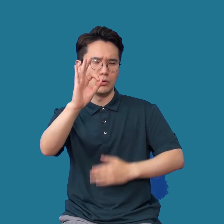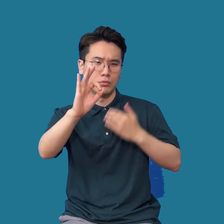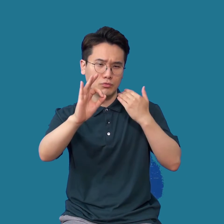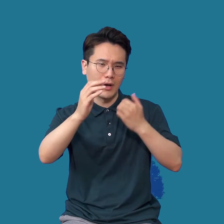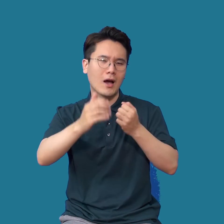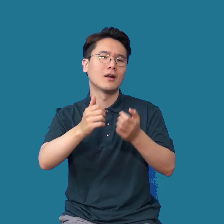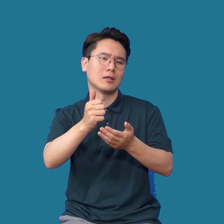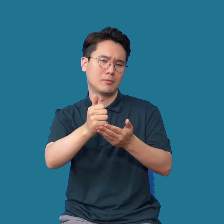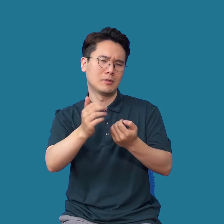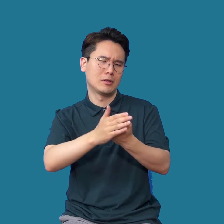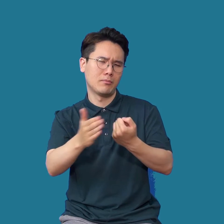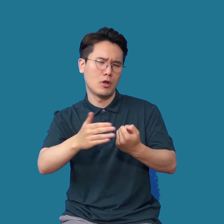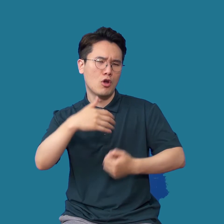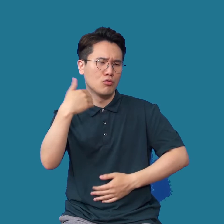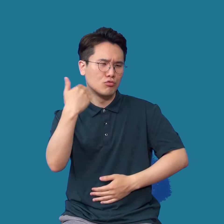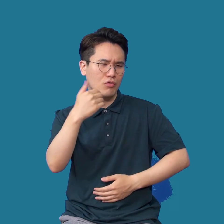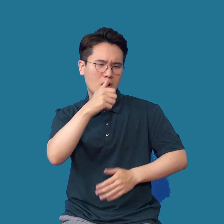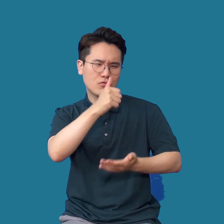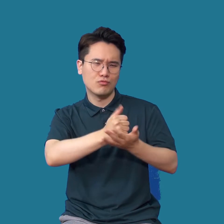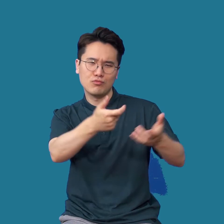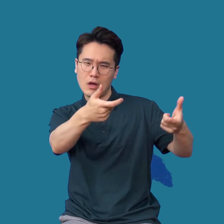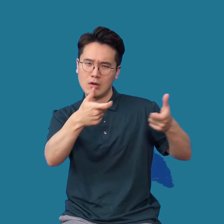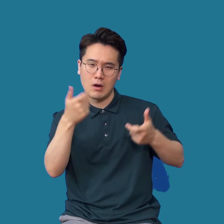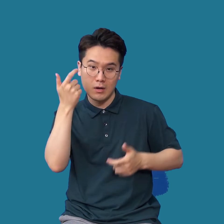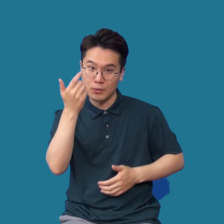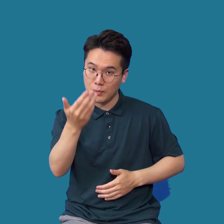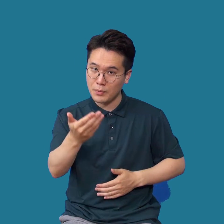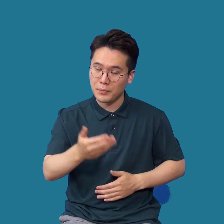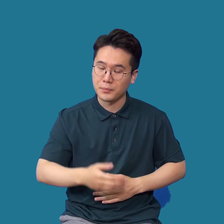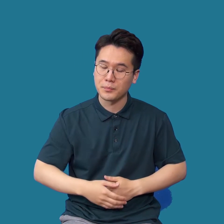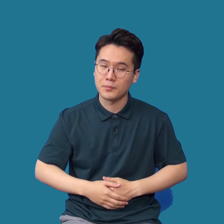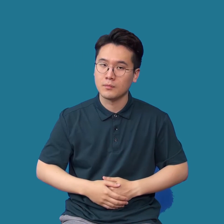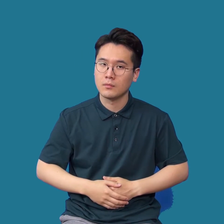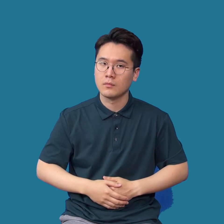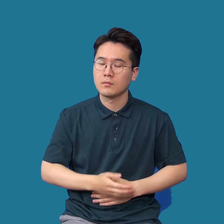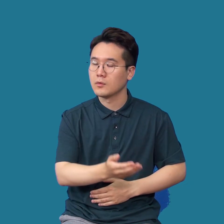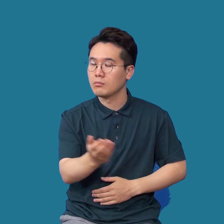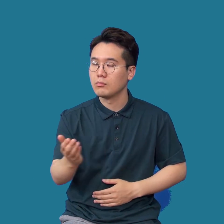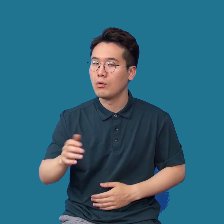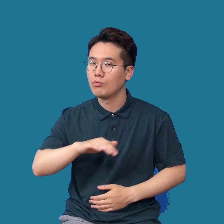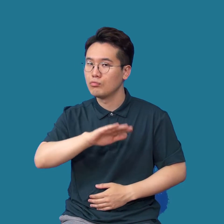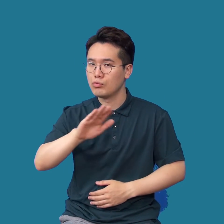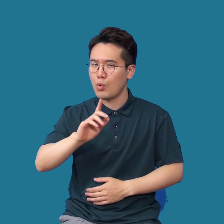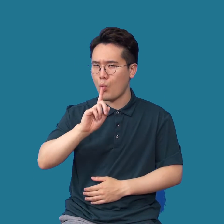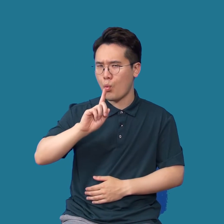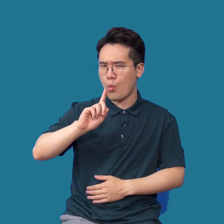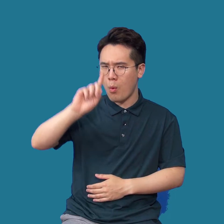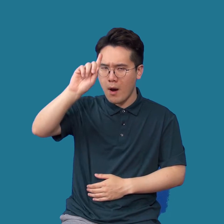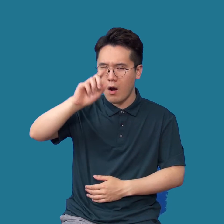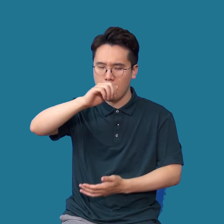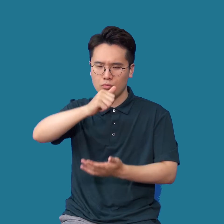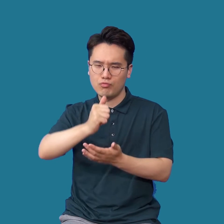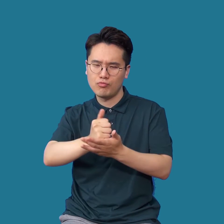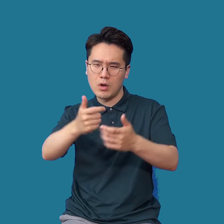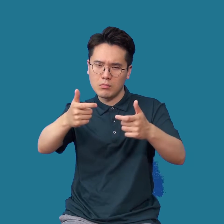정죄하리요? 여러분, 우리를 고발하고 우리를 정죄하는 자가